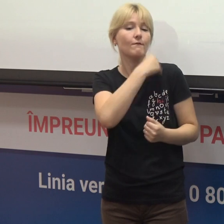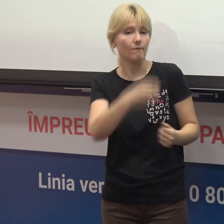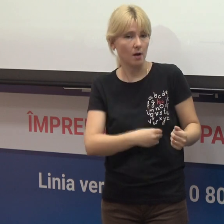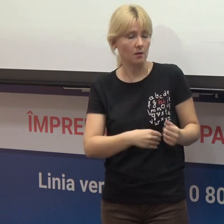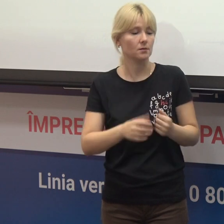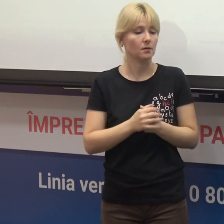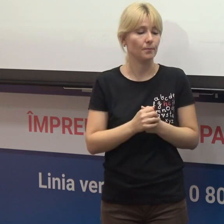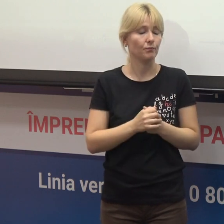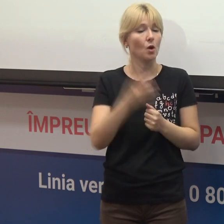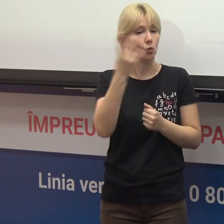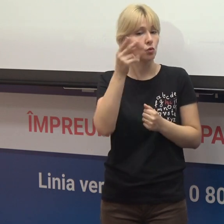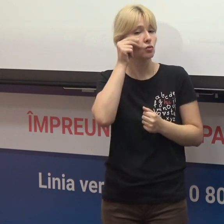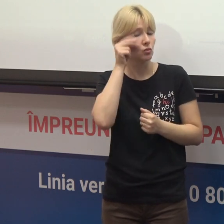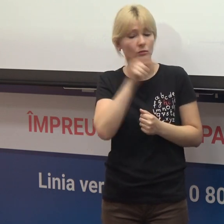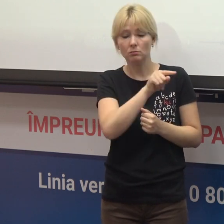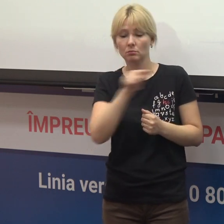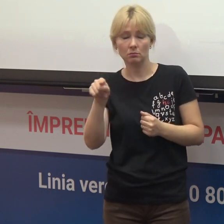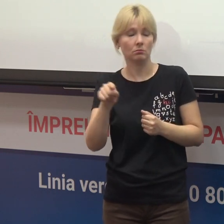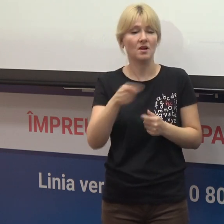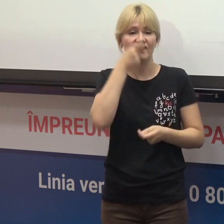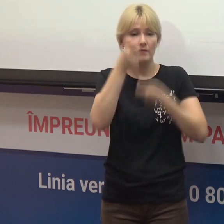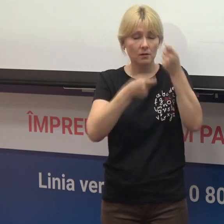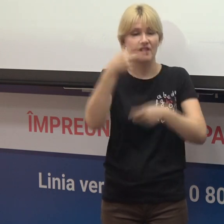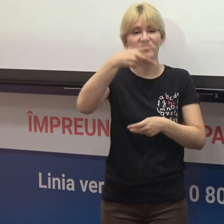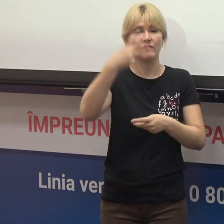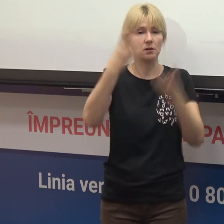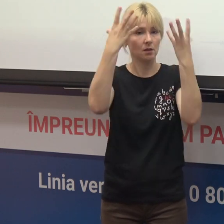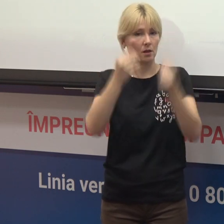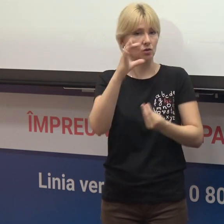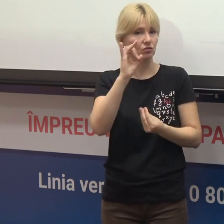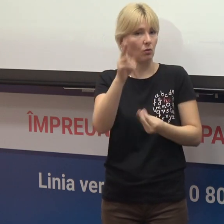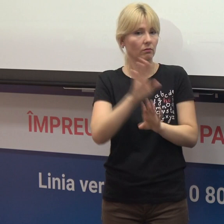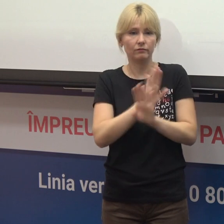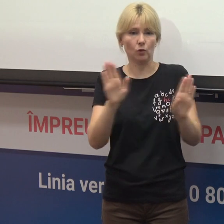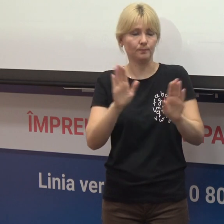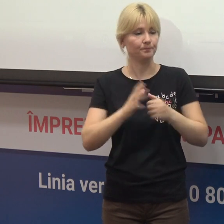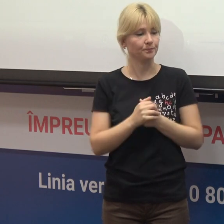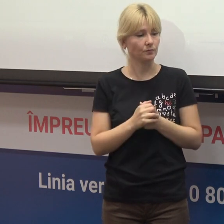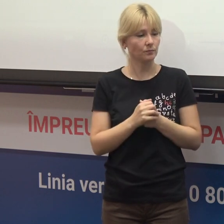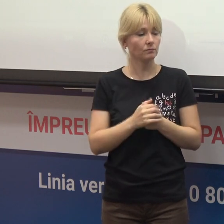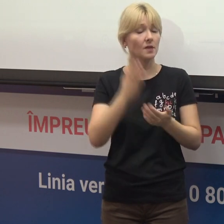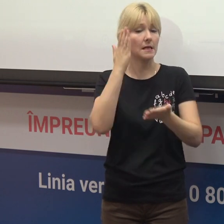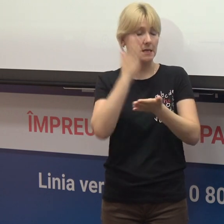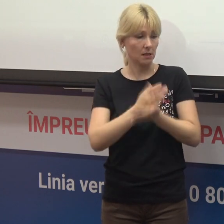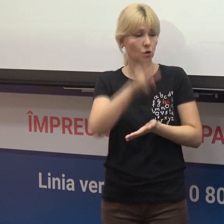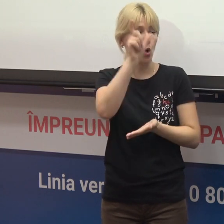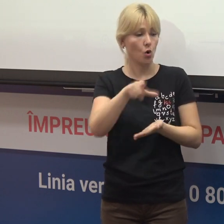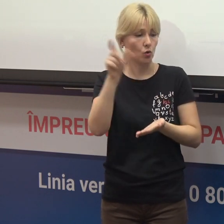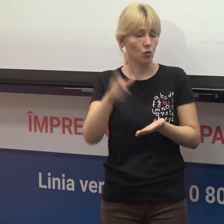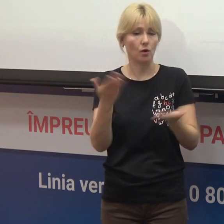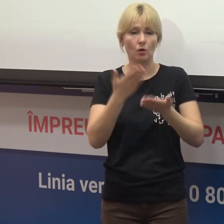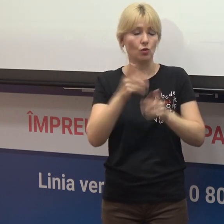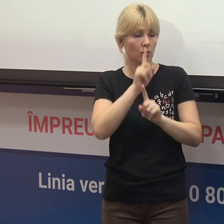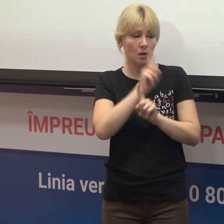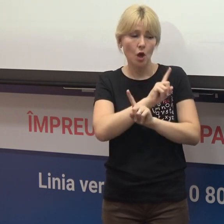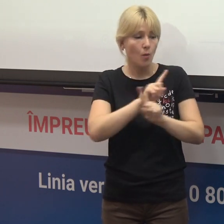efectuării investigației. O altă categorie care, vă zic, nu vor fi